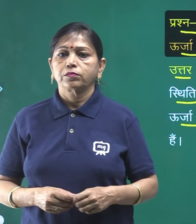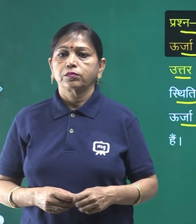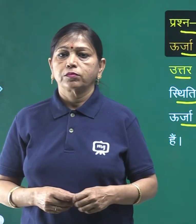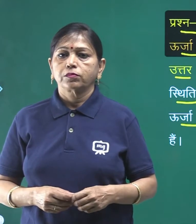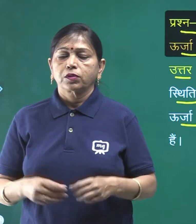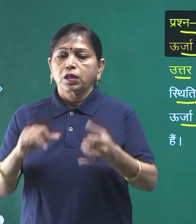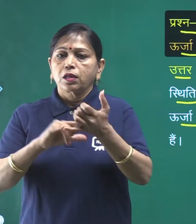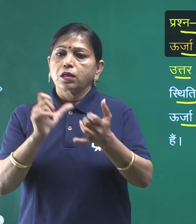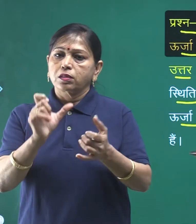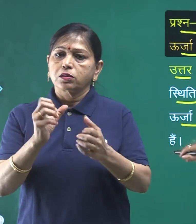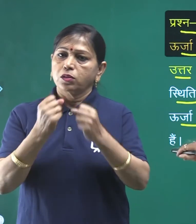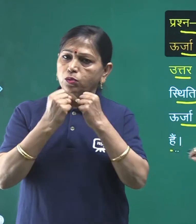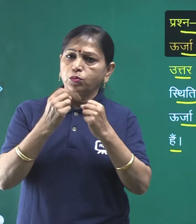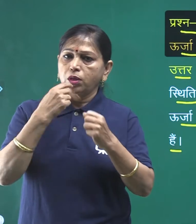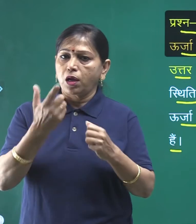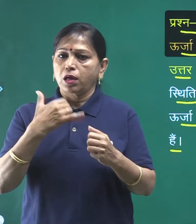स्थितिज ऊर्जा कहते हैं।